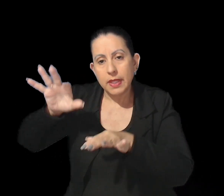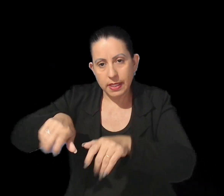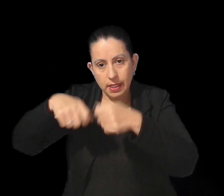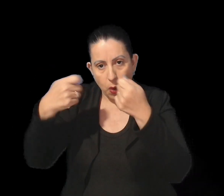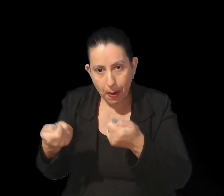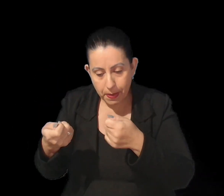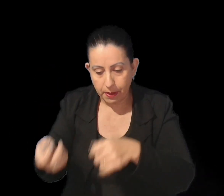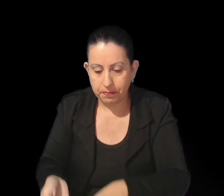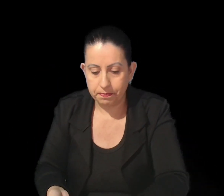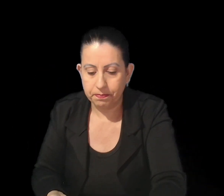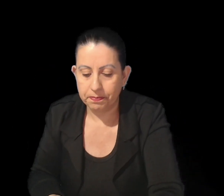desse que eu abri.